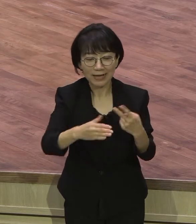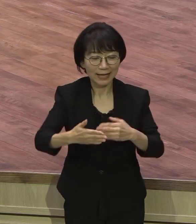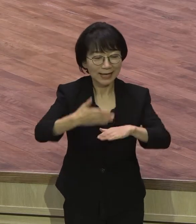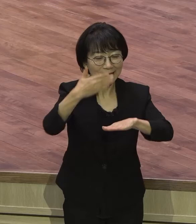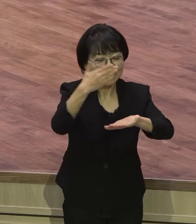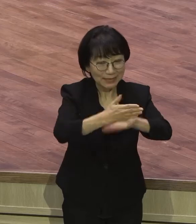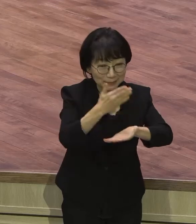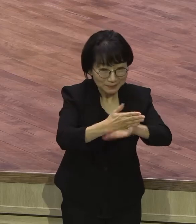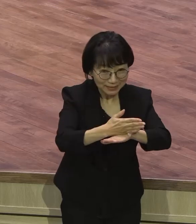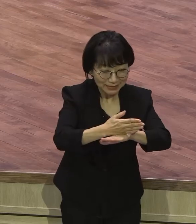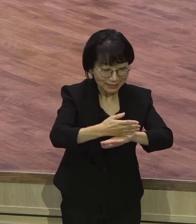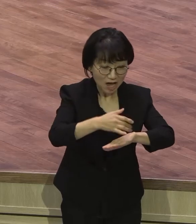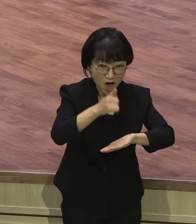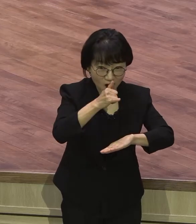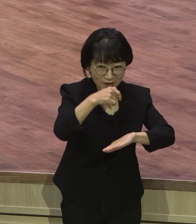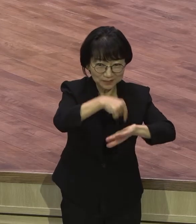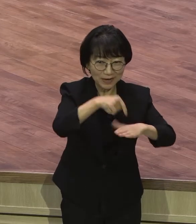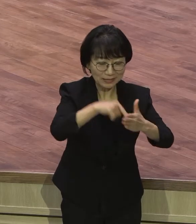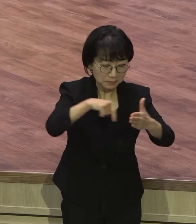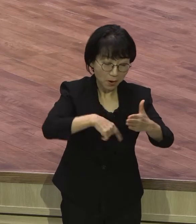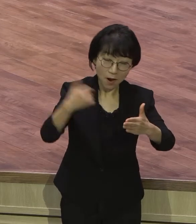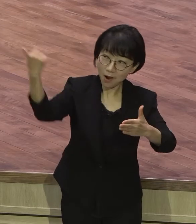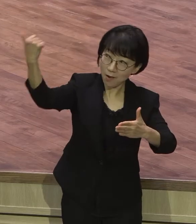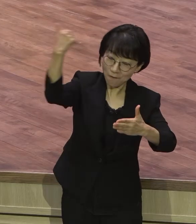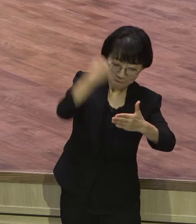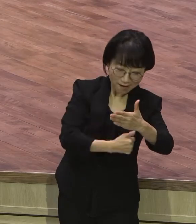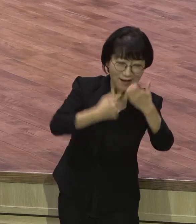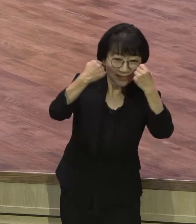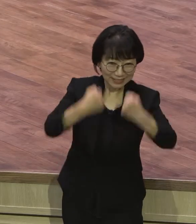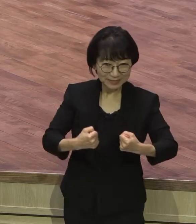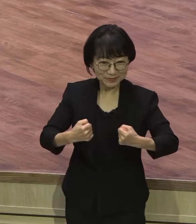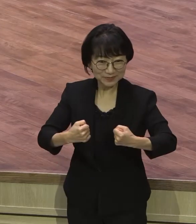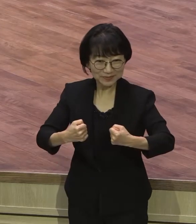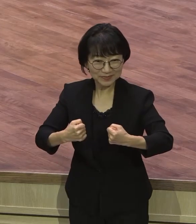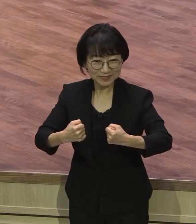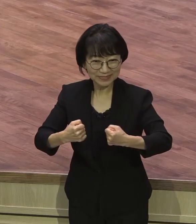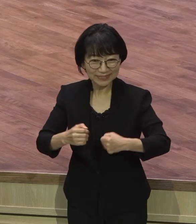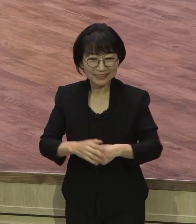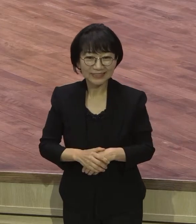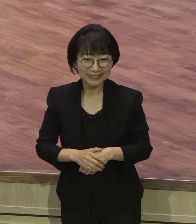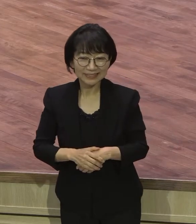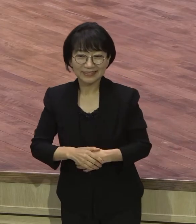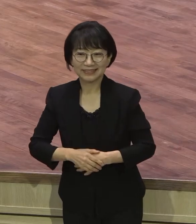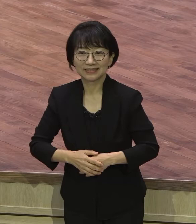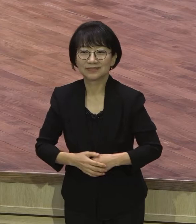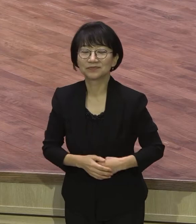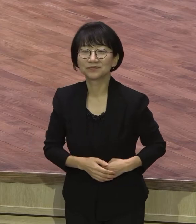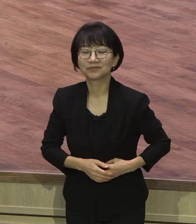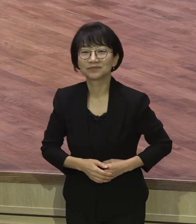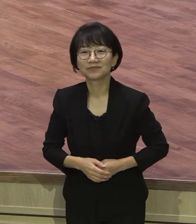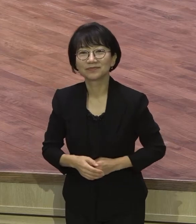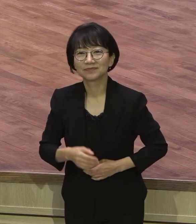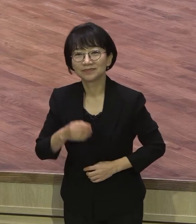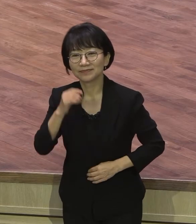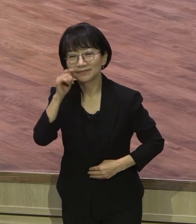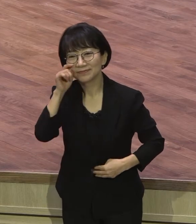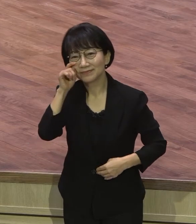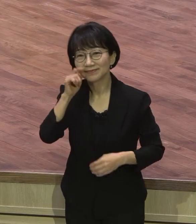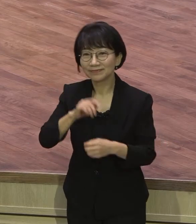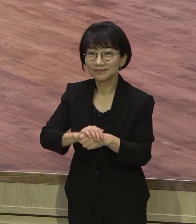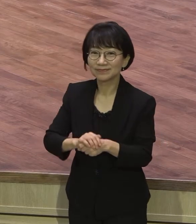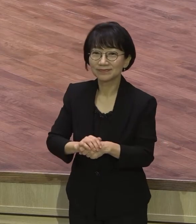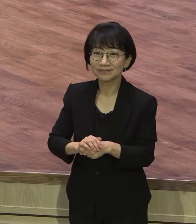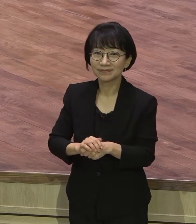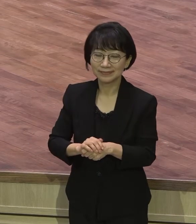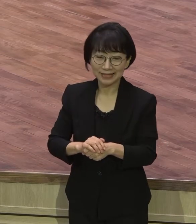감사하는 마음 속에 계세요. 하나님께, 뭐 사람 앞에 감사할 것도 많겠지만 하나님께